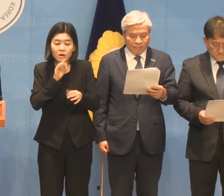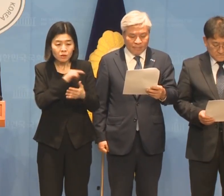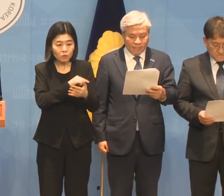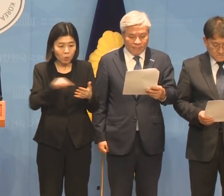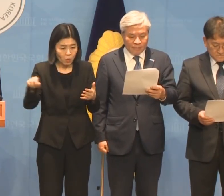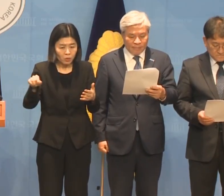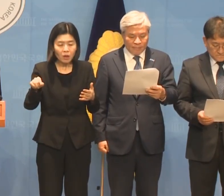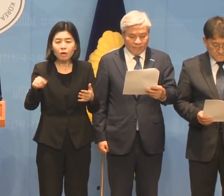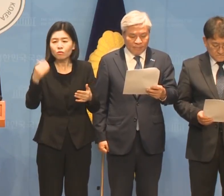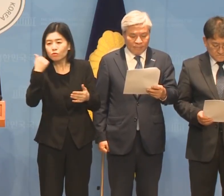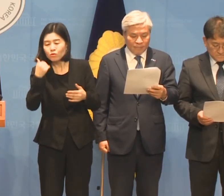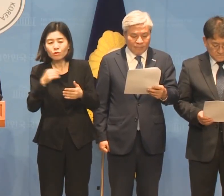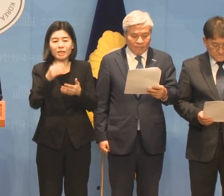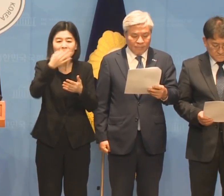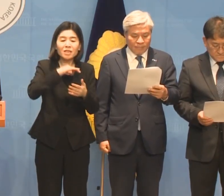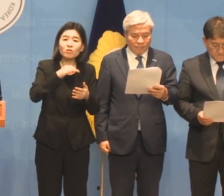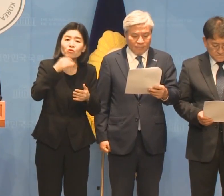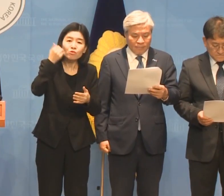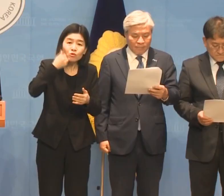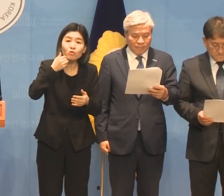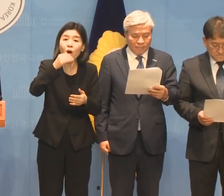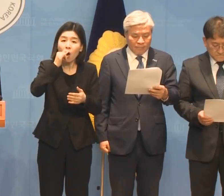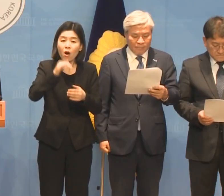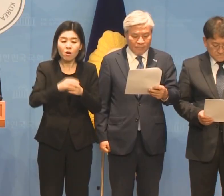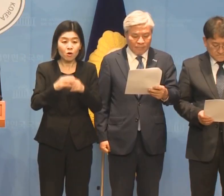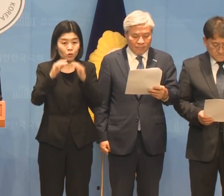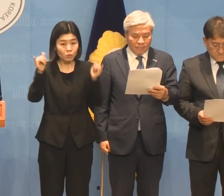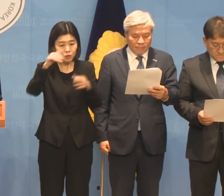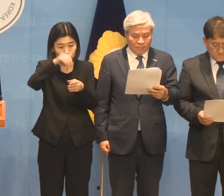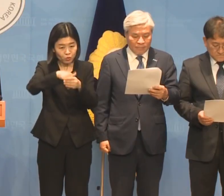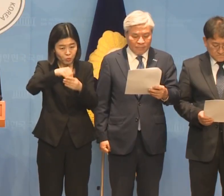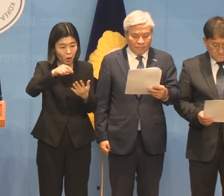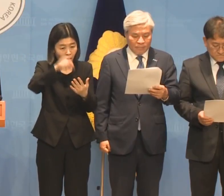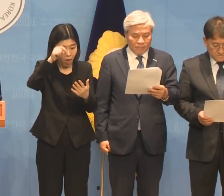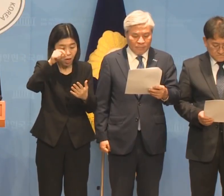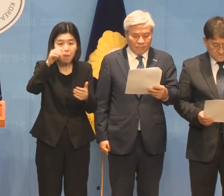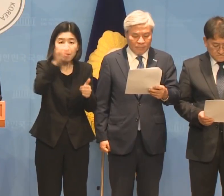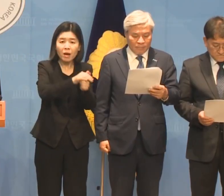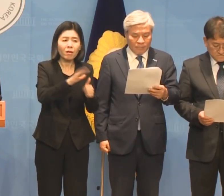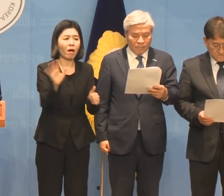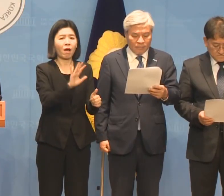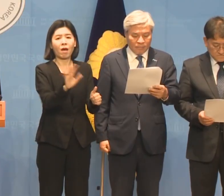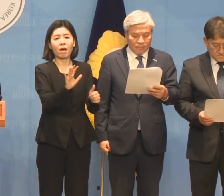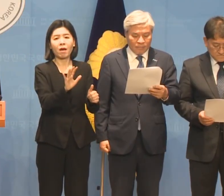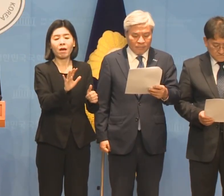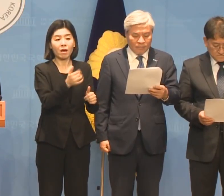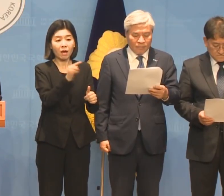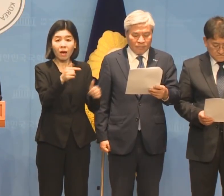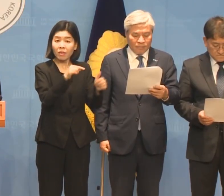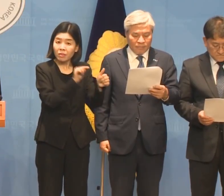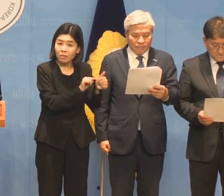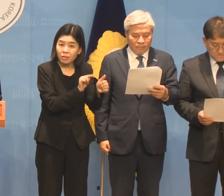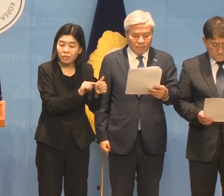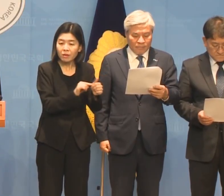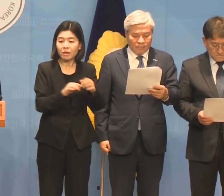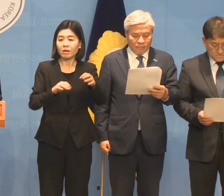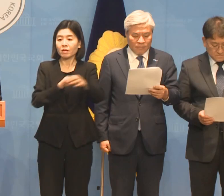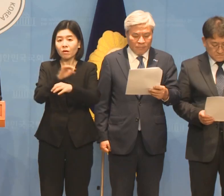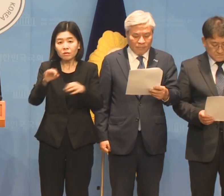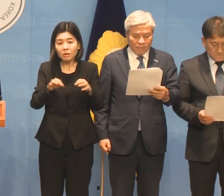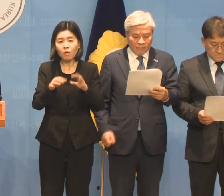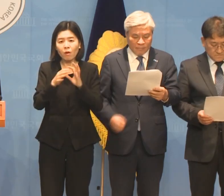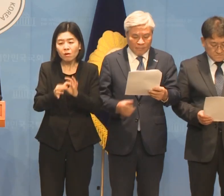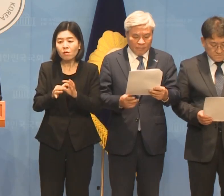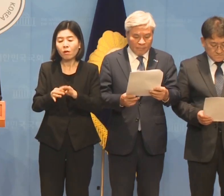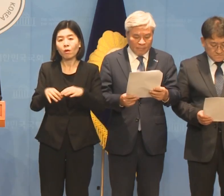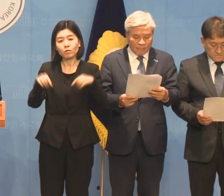주체들이 있습니다. 선출되지 않은 권력은 통상협상으로 인한 경제 주체들의 요구와 불만을